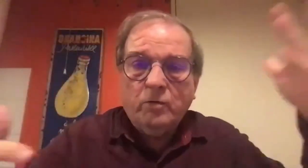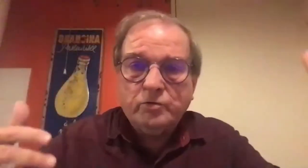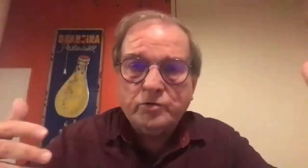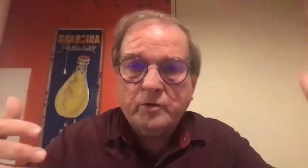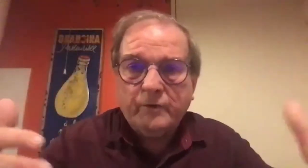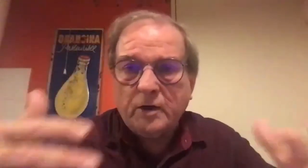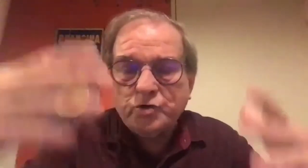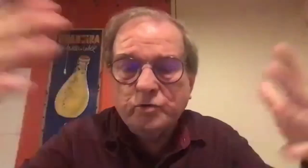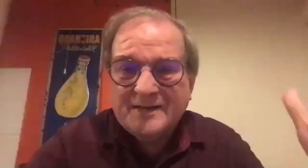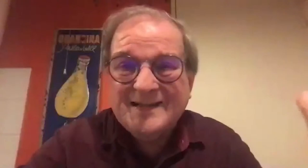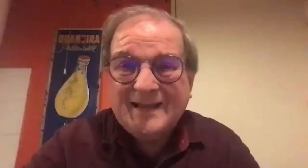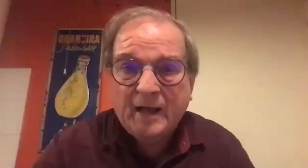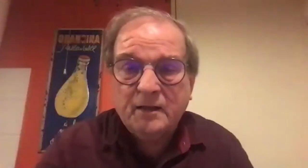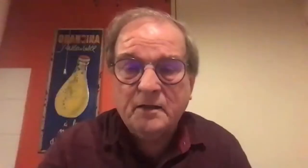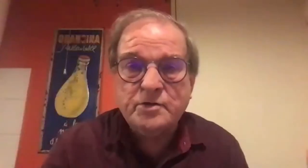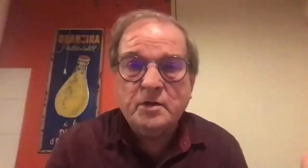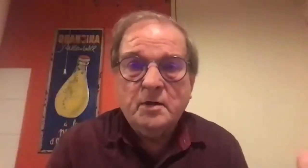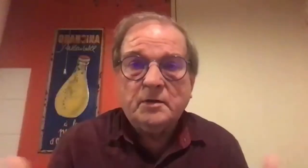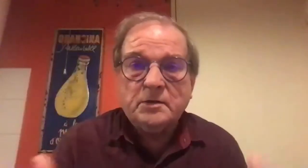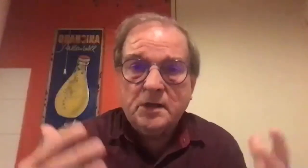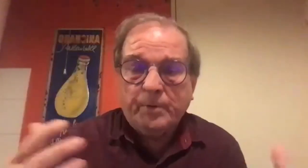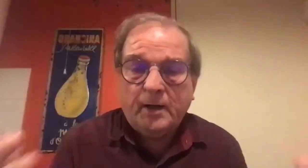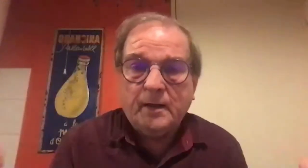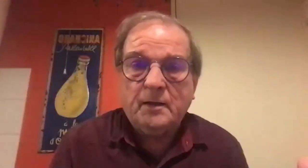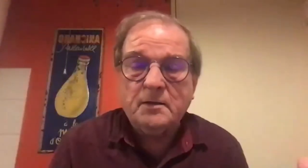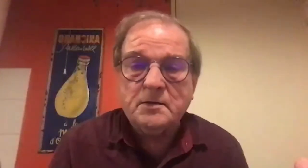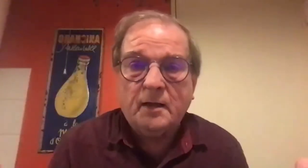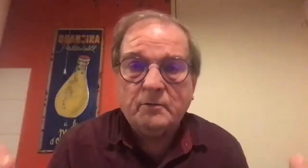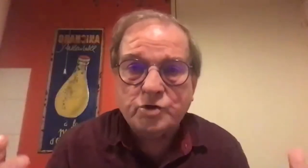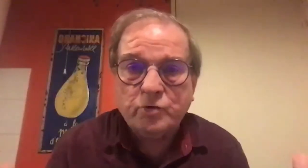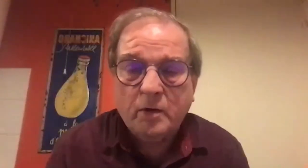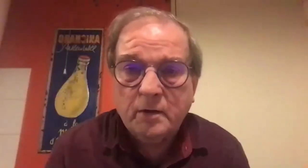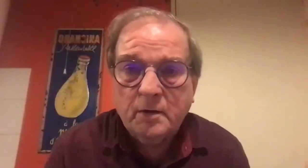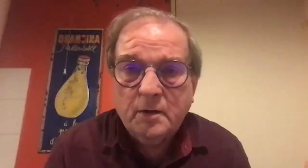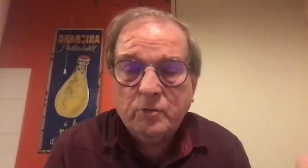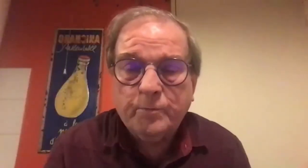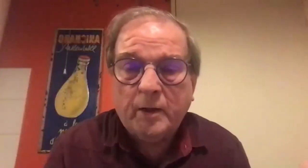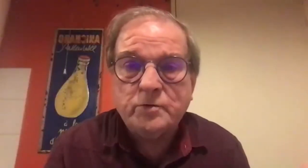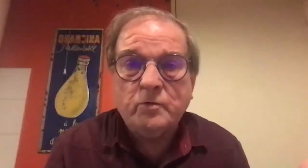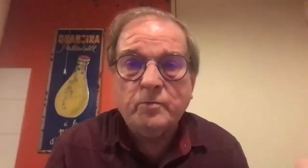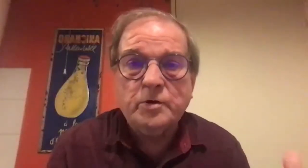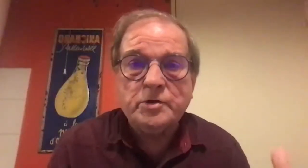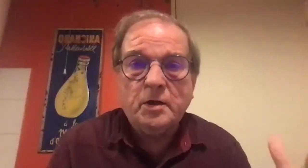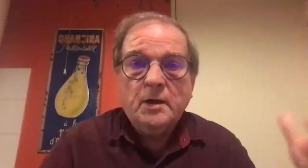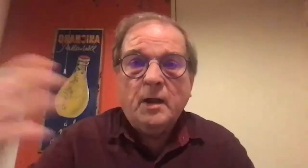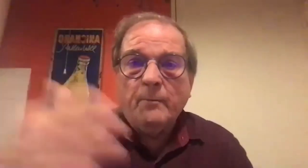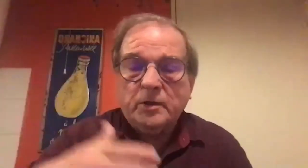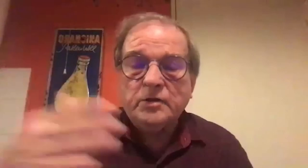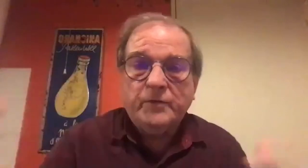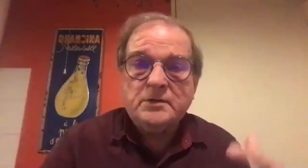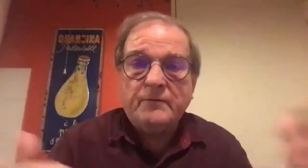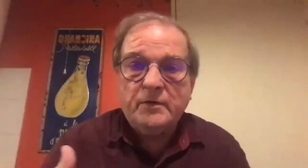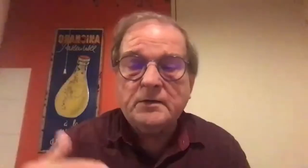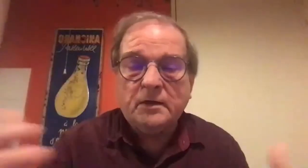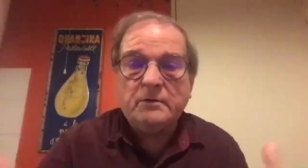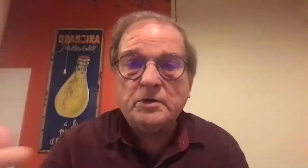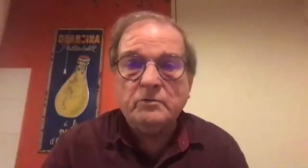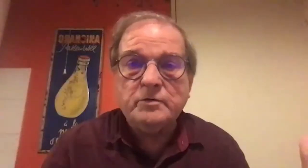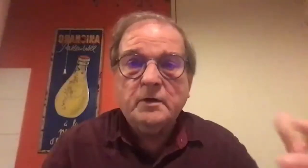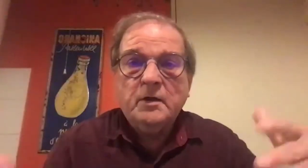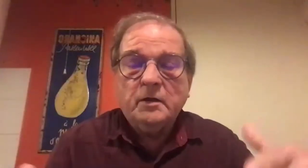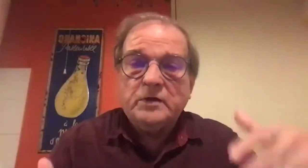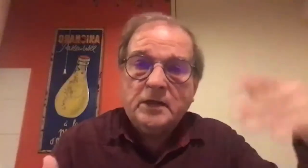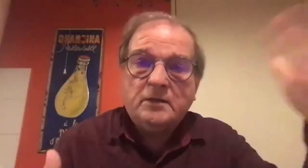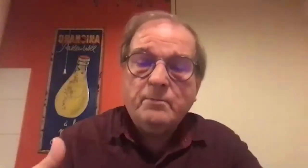a outros, enfim, nas lutas internas, que sempre caracterizaram a história do Partido Comunista, muitas vezes havia essa